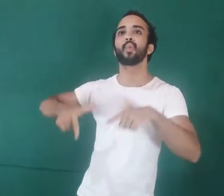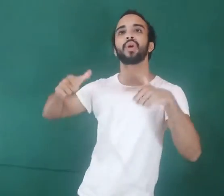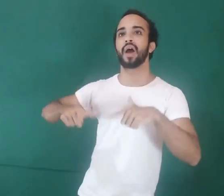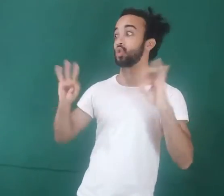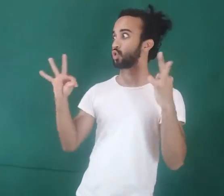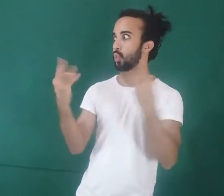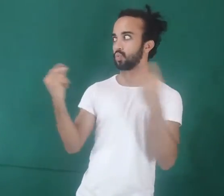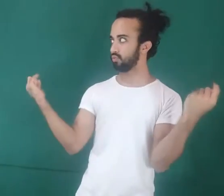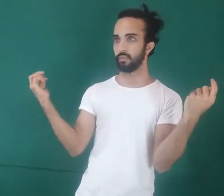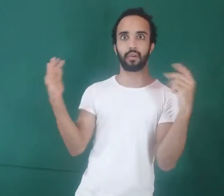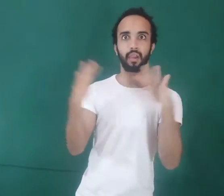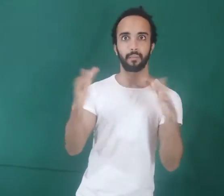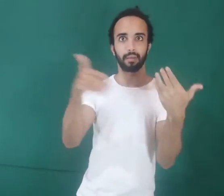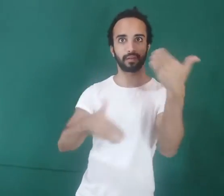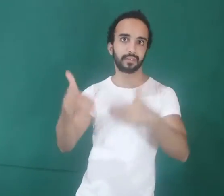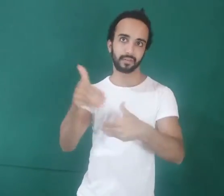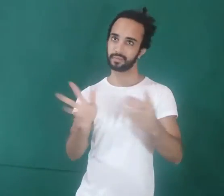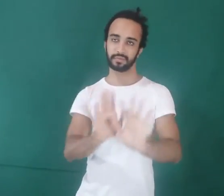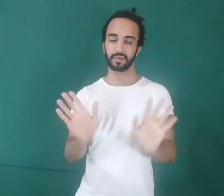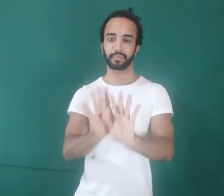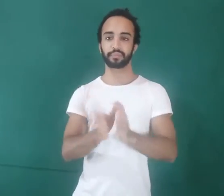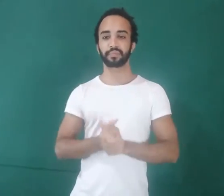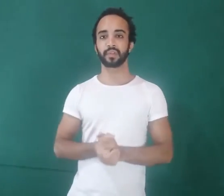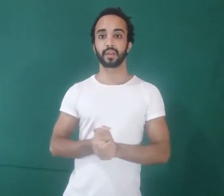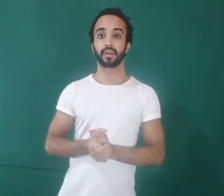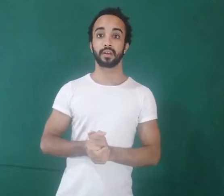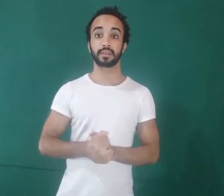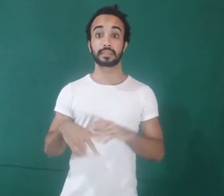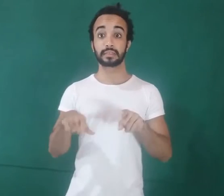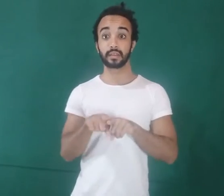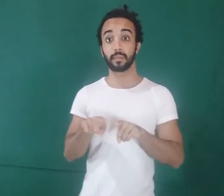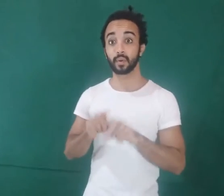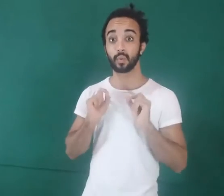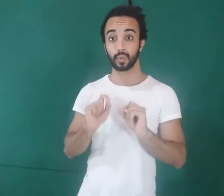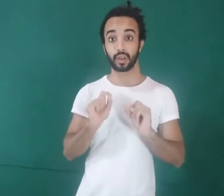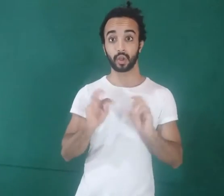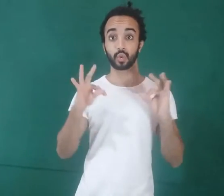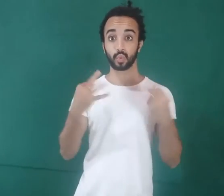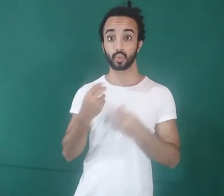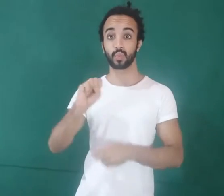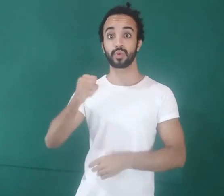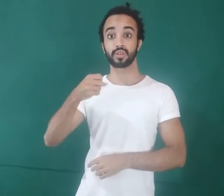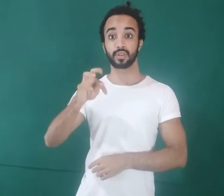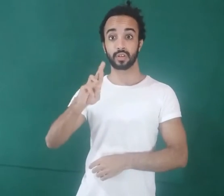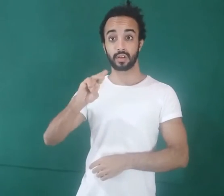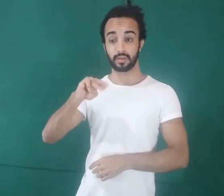espaço democrático. Não é um Eu espaço acho meio democrático. utópico também. E tudo que é mainstream é